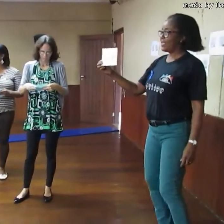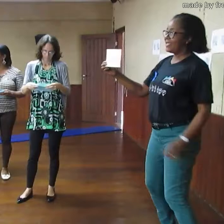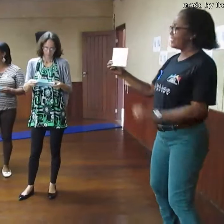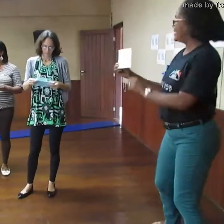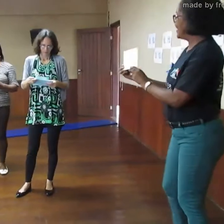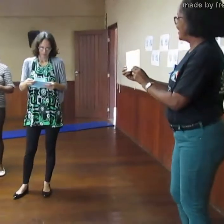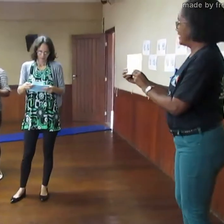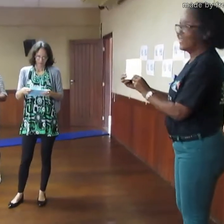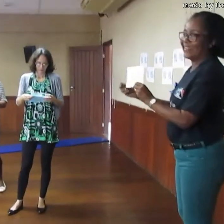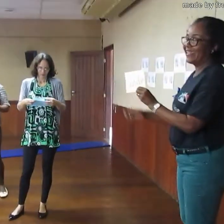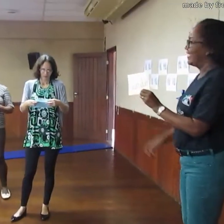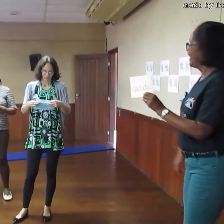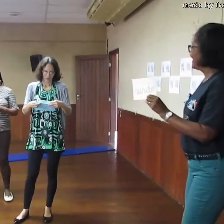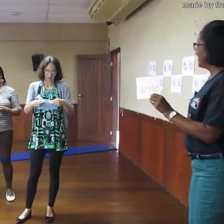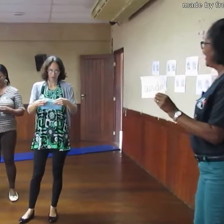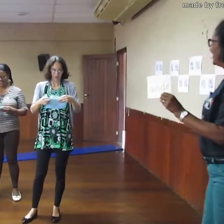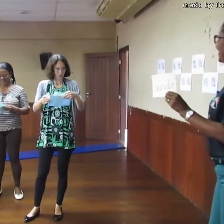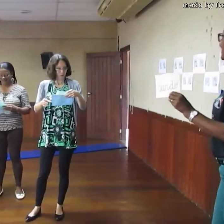Vamos ver.